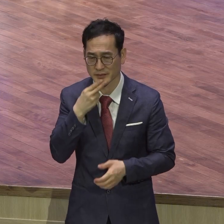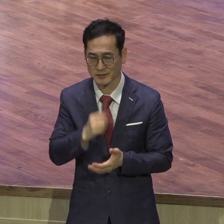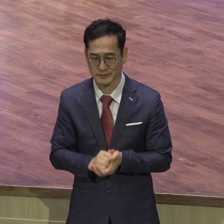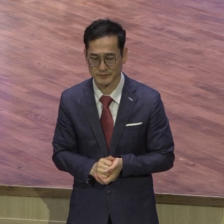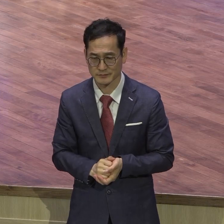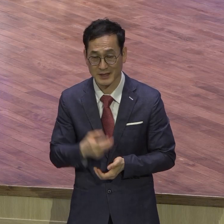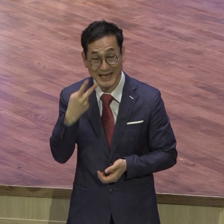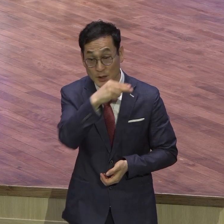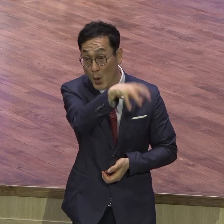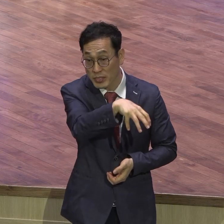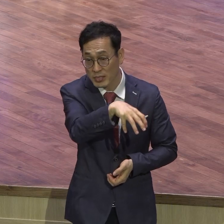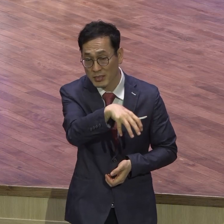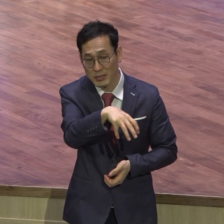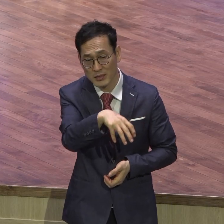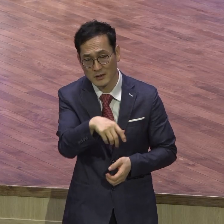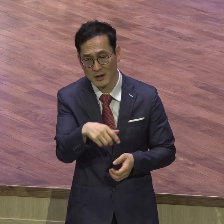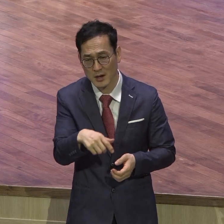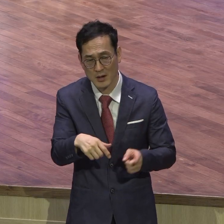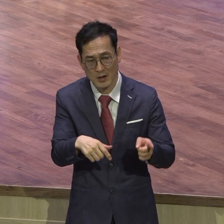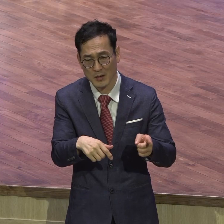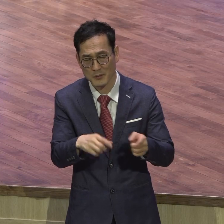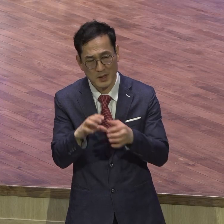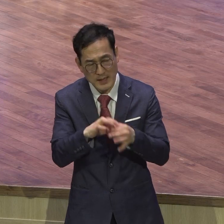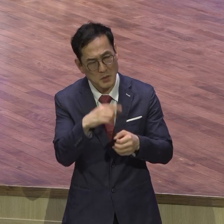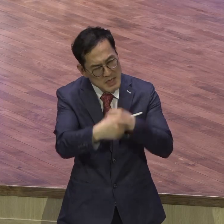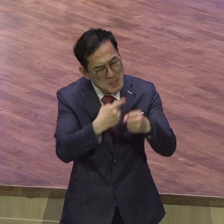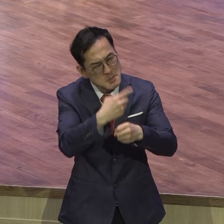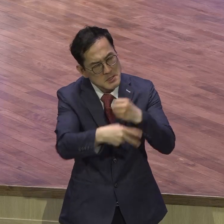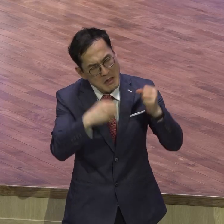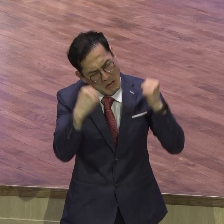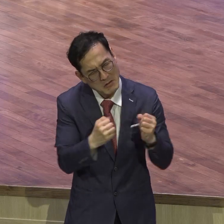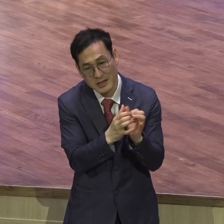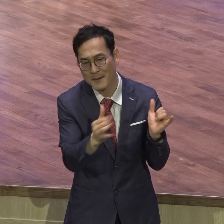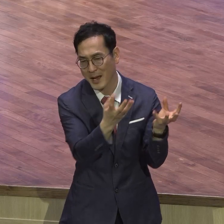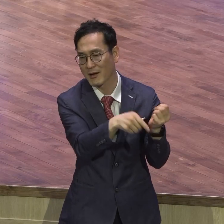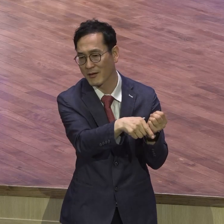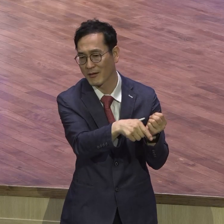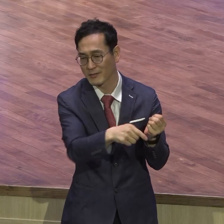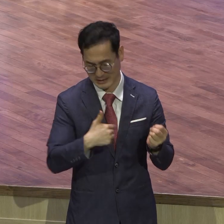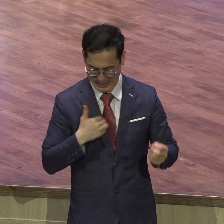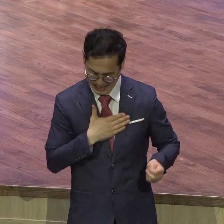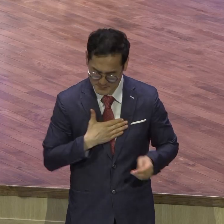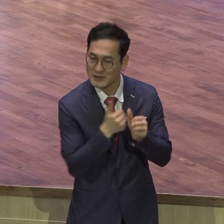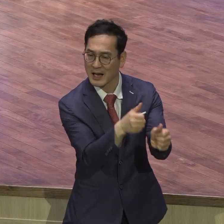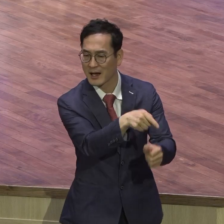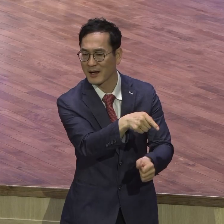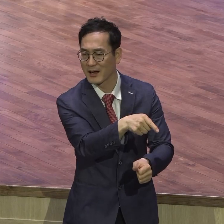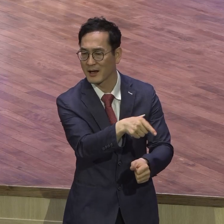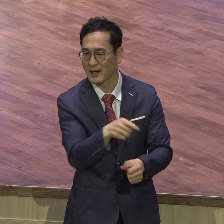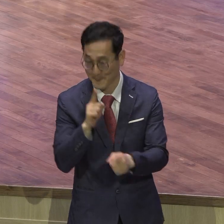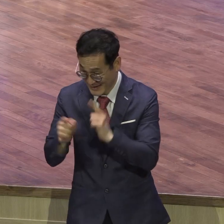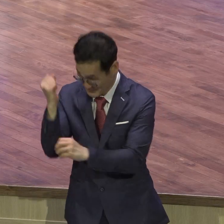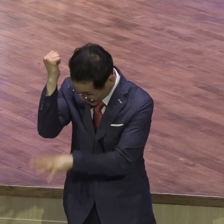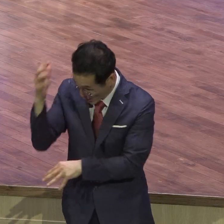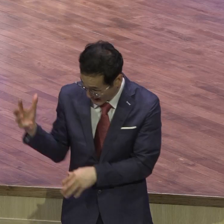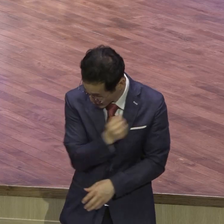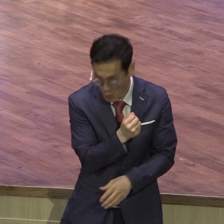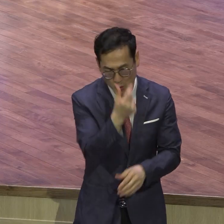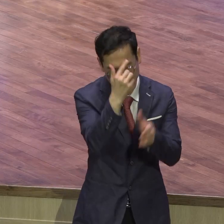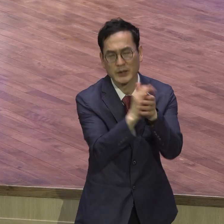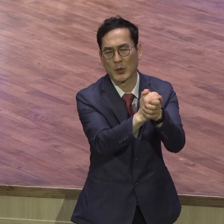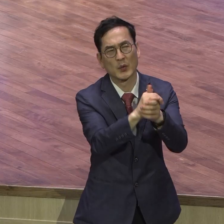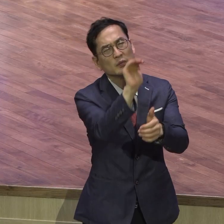응답받으면 못받습니다 자기 욕심 자기 생각으로 가득 차이기 때문에 말씀에 근거해야 기도래요 은약